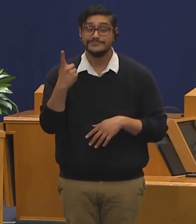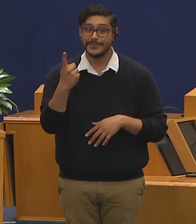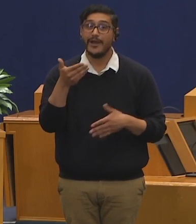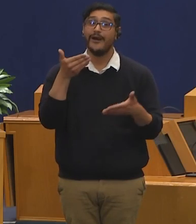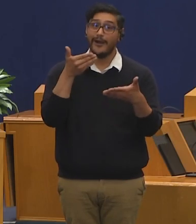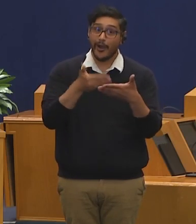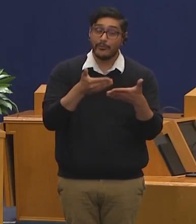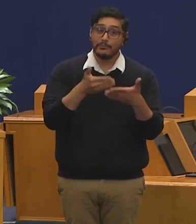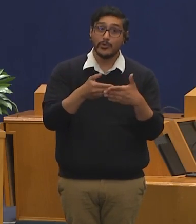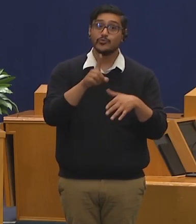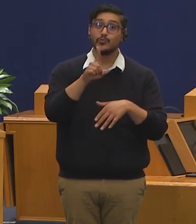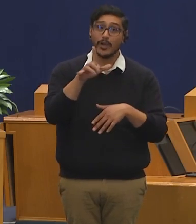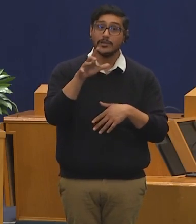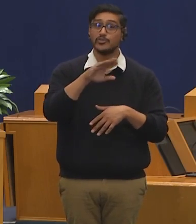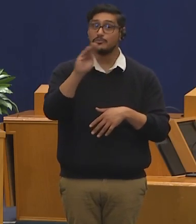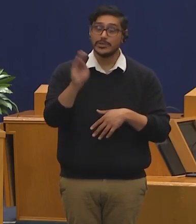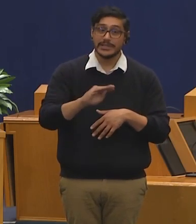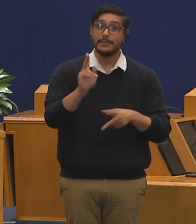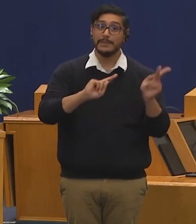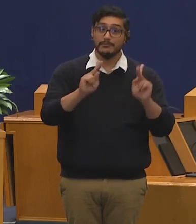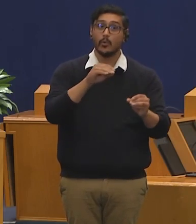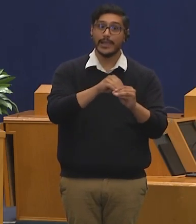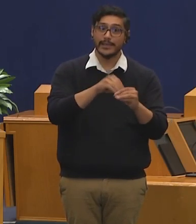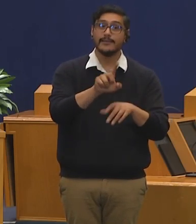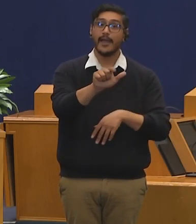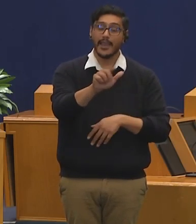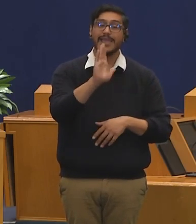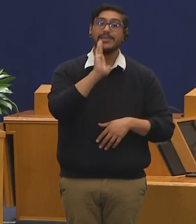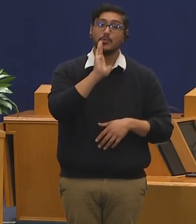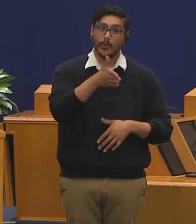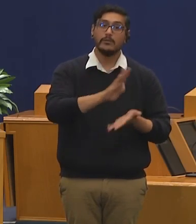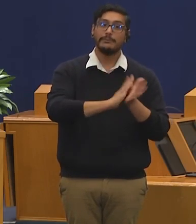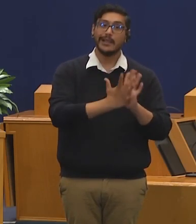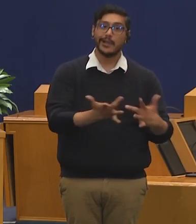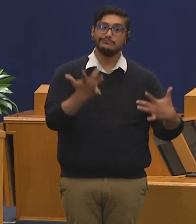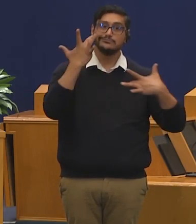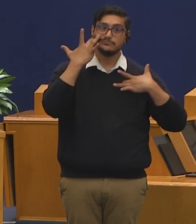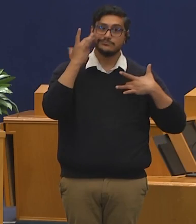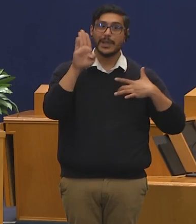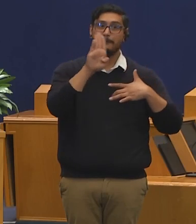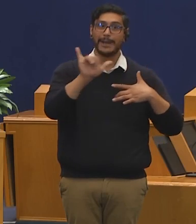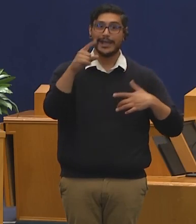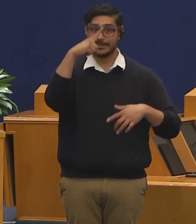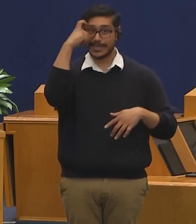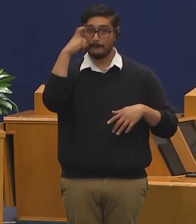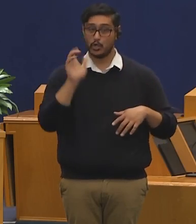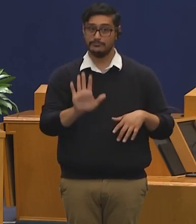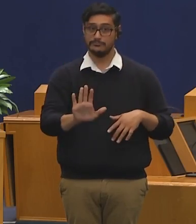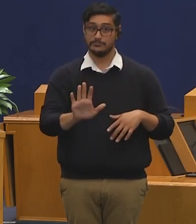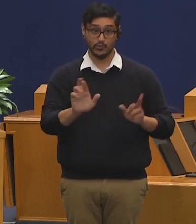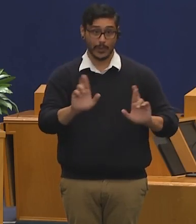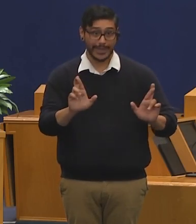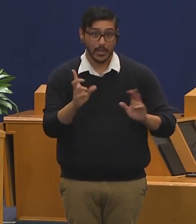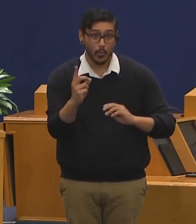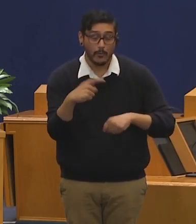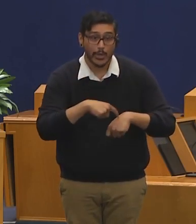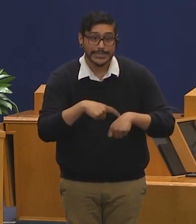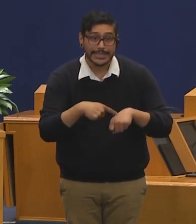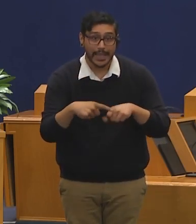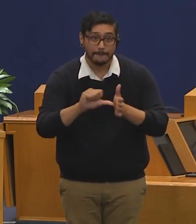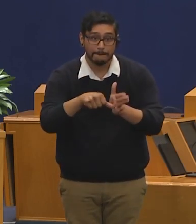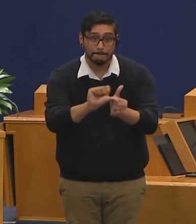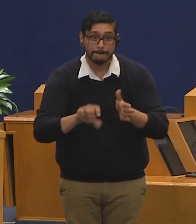habrán sido infectados cuando llegamos al verano. Lo voy a decir una vez más. Si